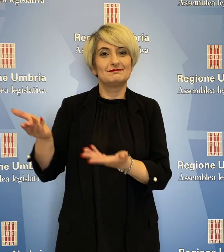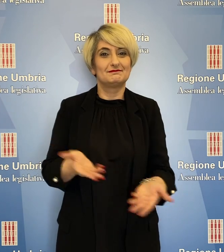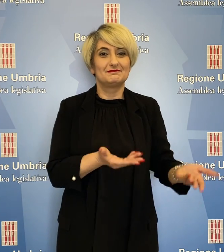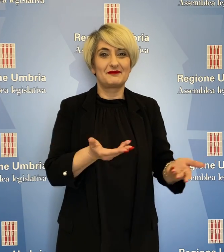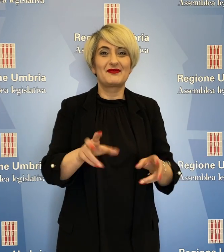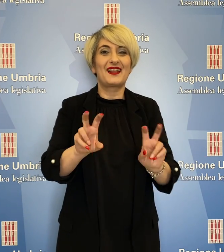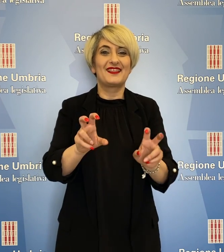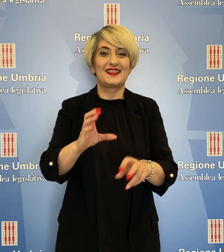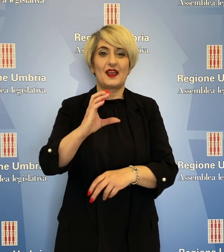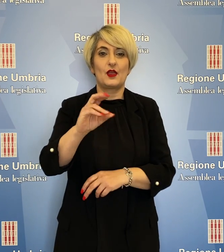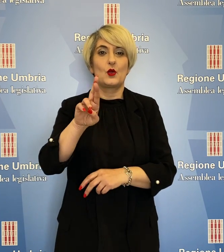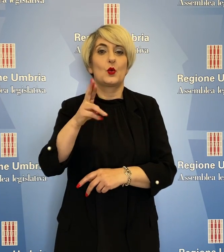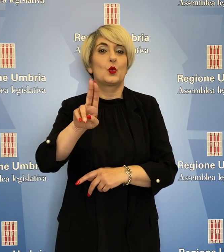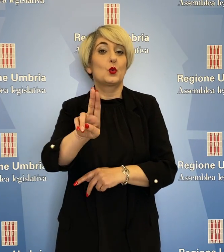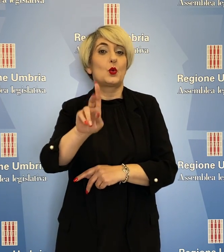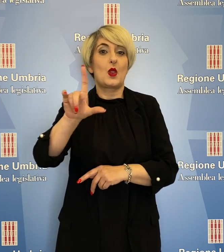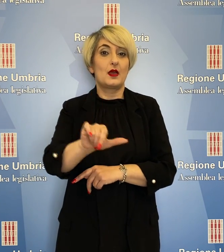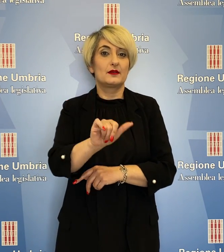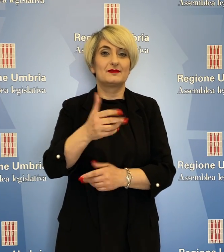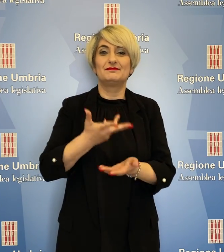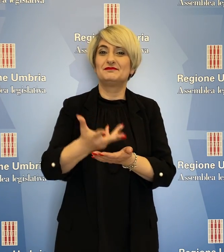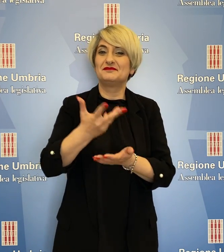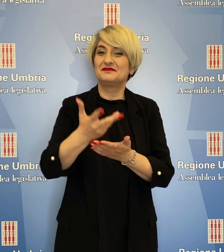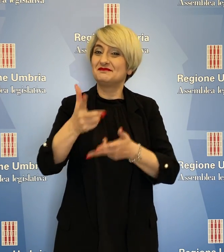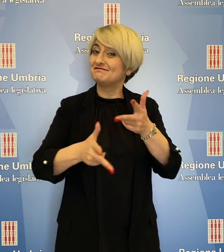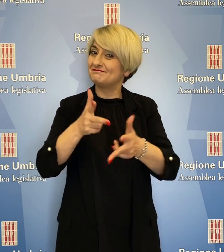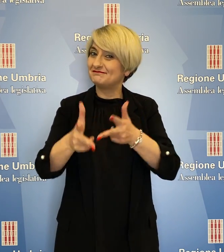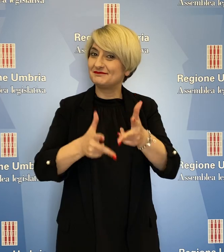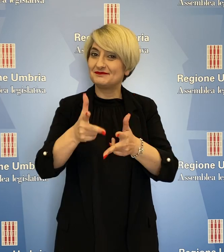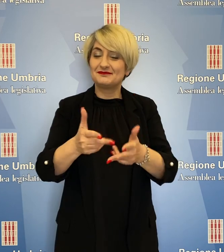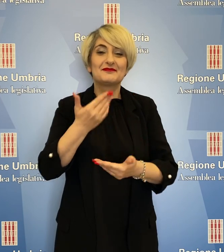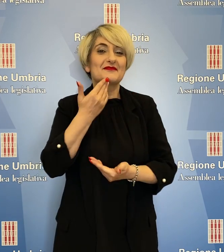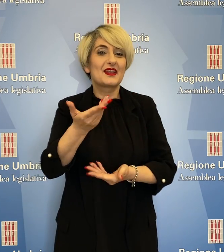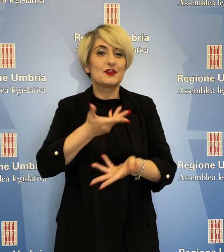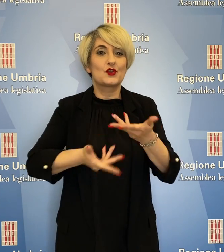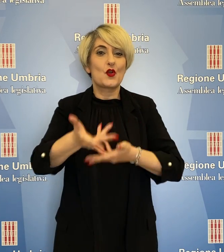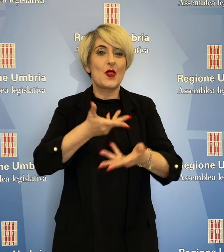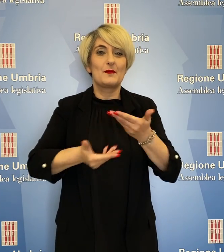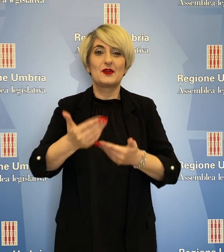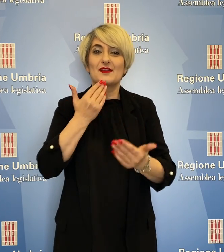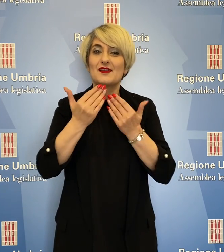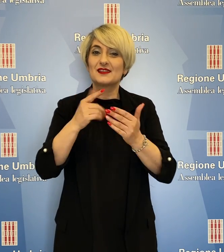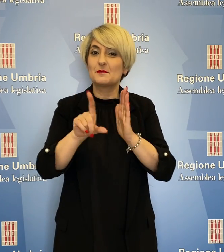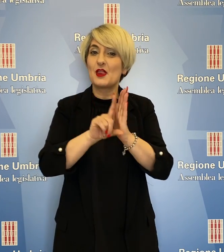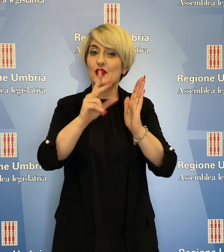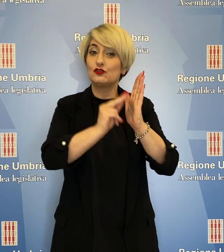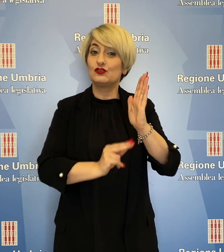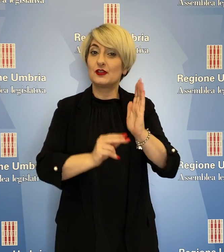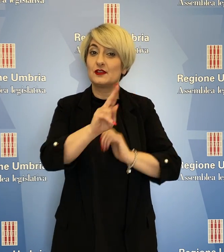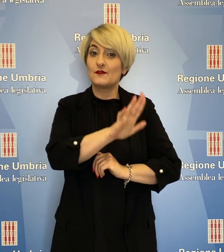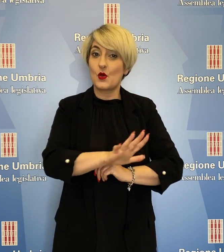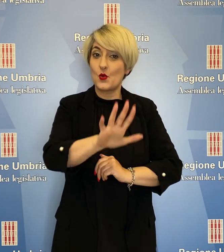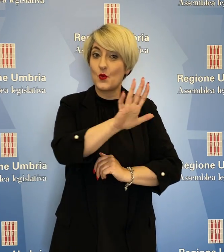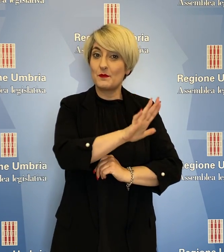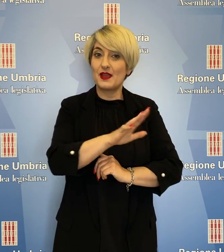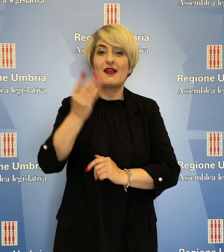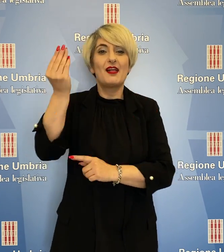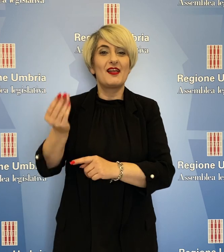Benvenuti a Telecrullis, il notiziario nella lingua dei segni, frutto della collaborazione tra l'Assemblea Legislativa dell